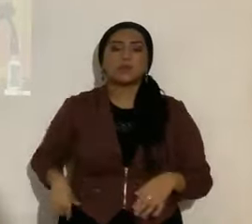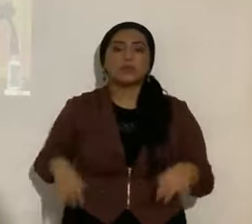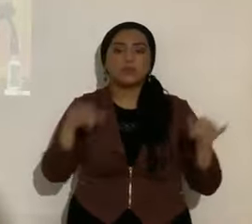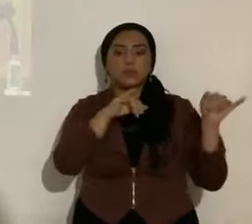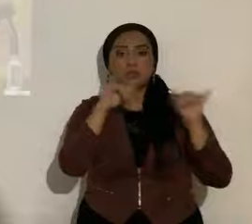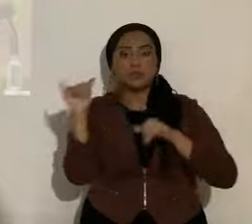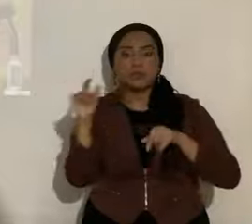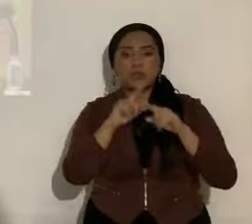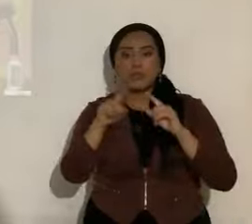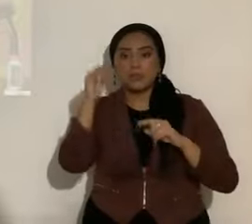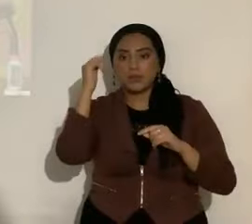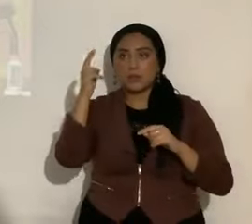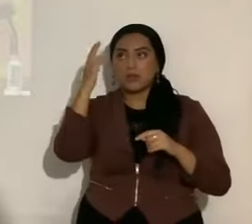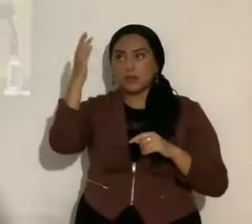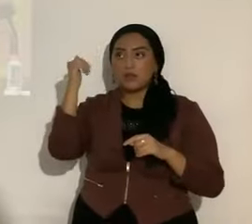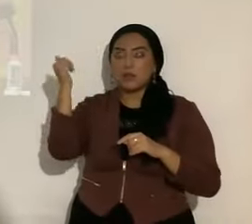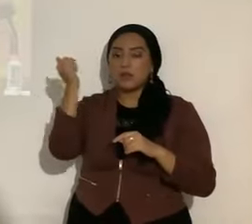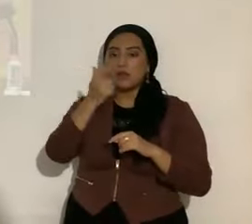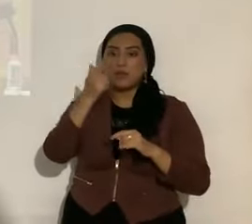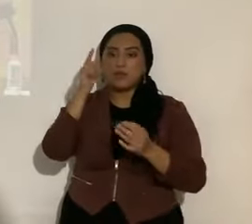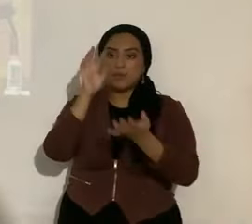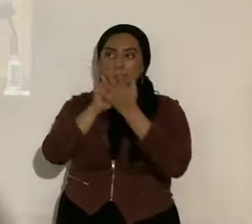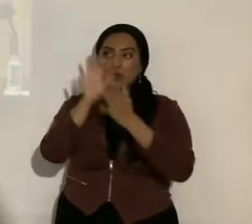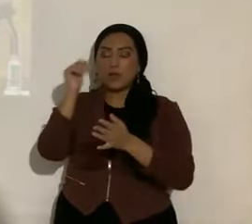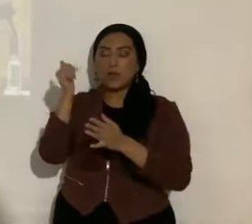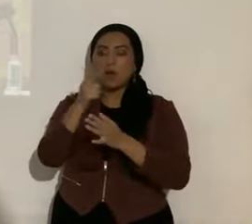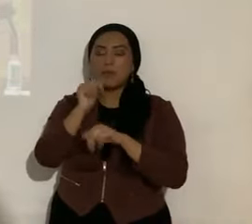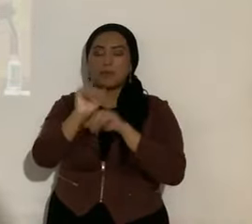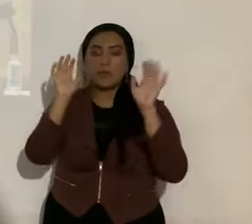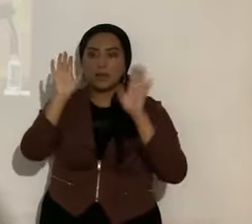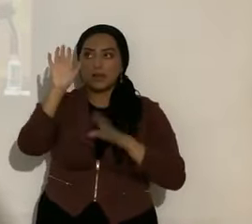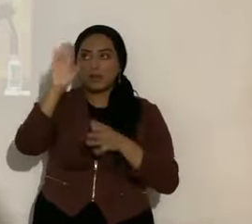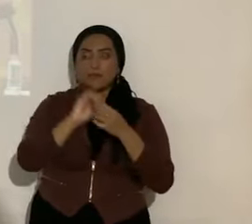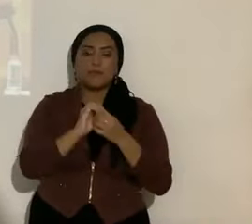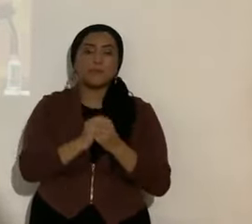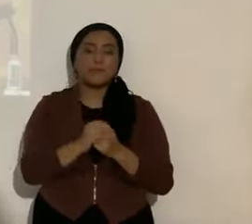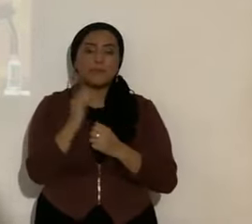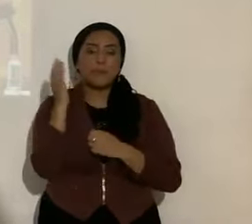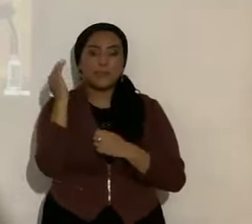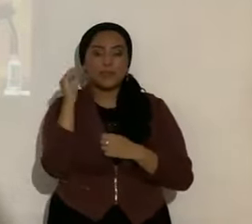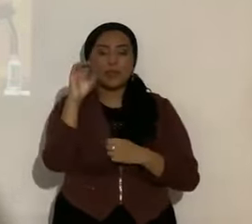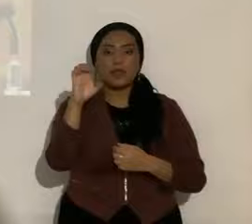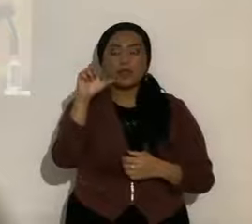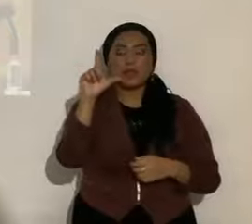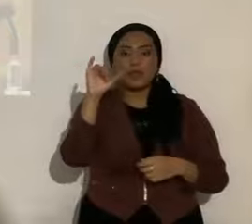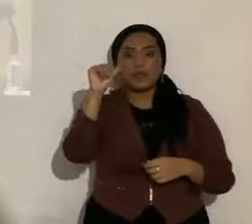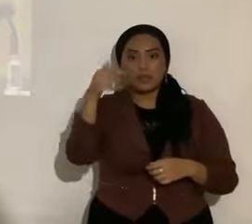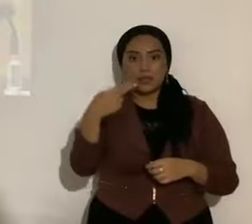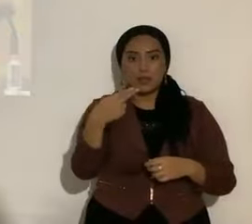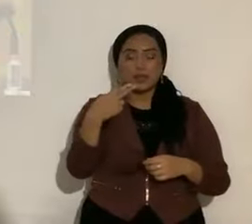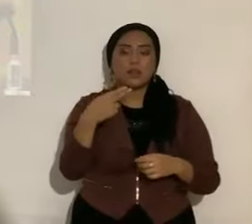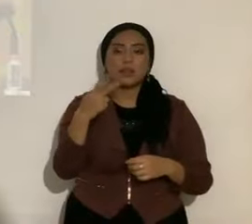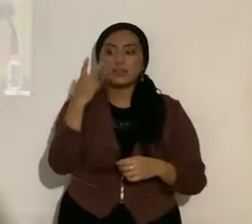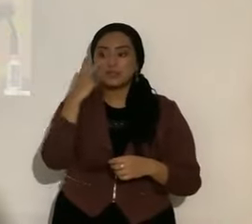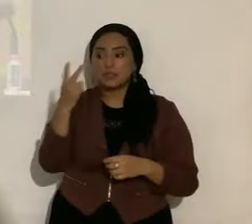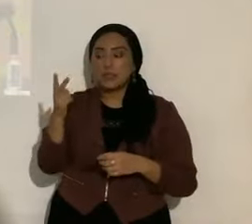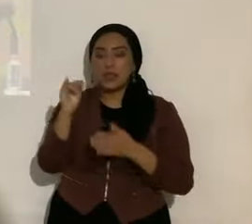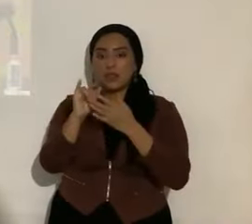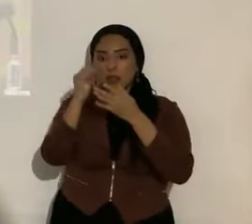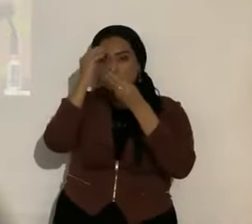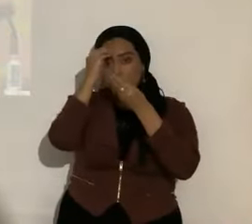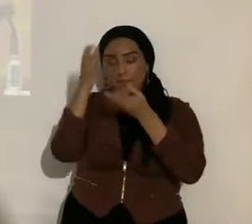es Yahweh el que merece toda la gloria, el que hace los milagros. Por eso entonces Elías, viendo esa